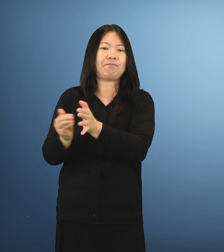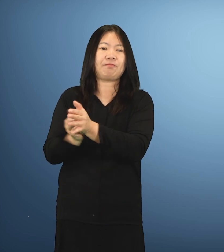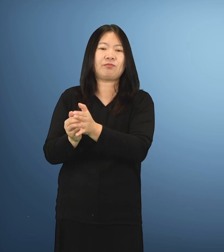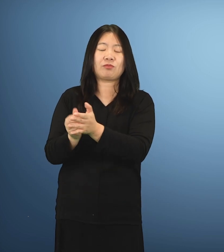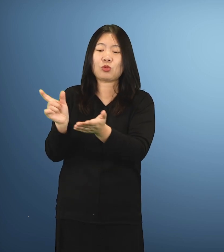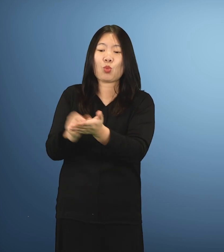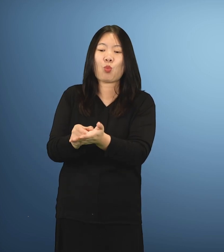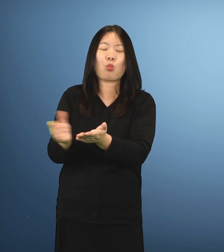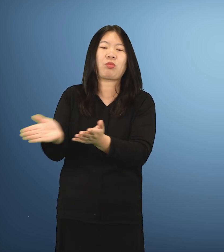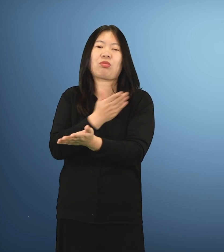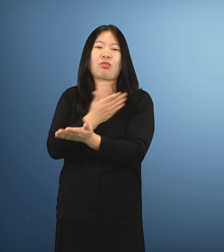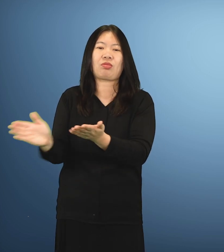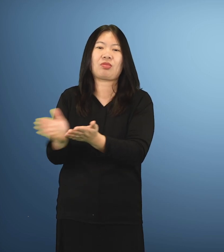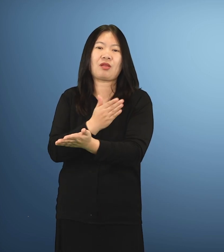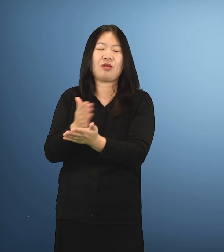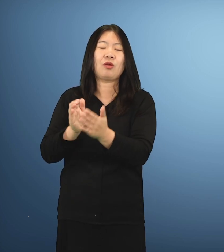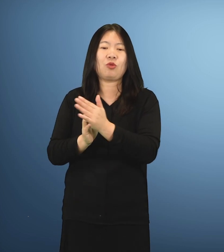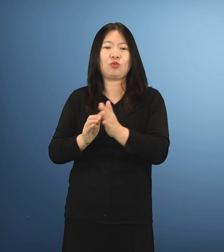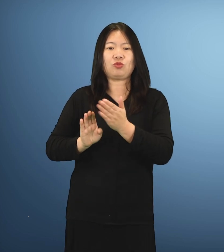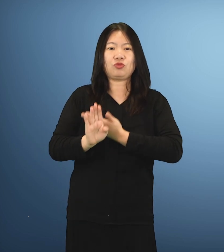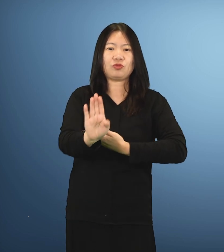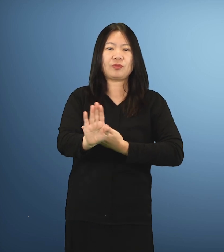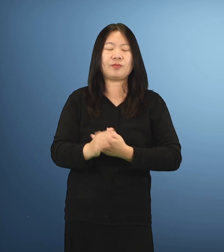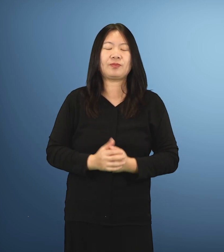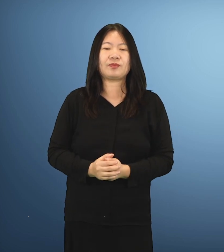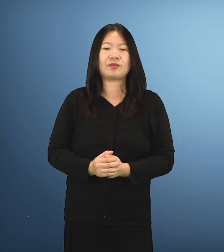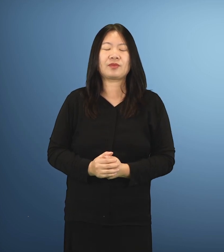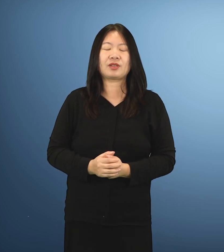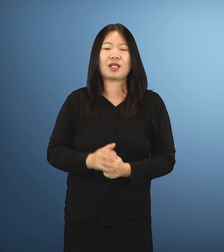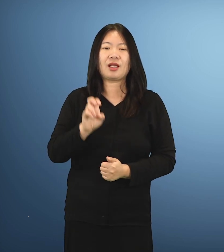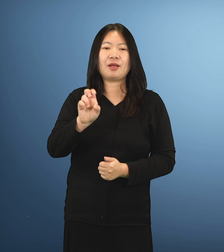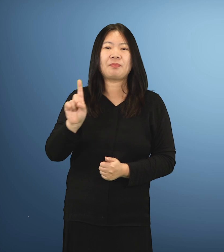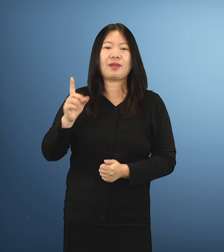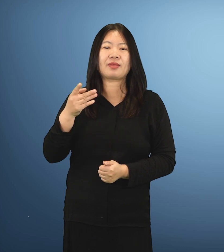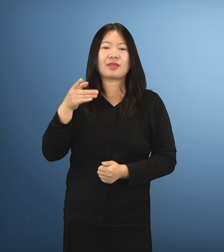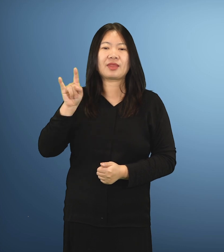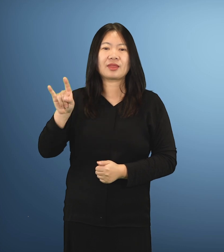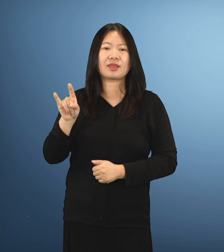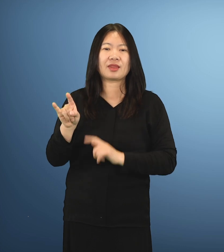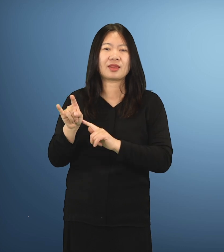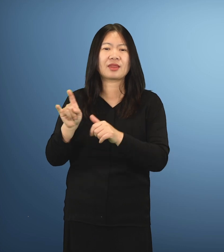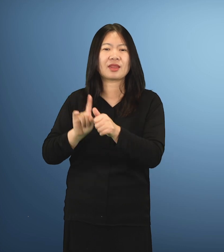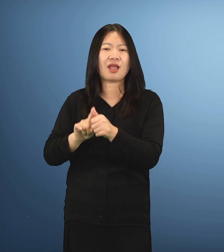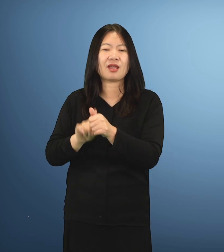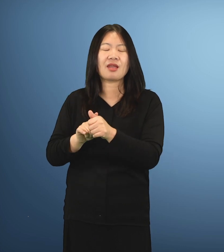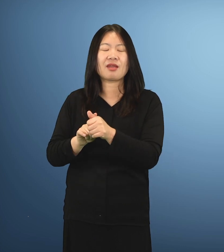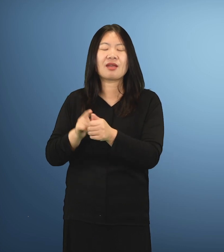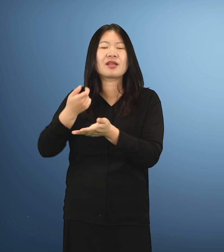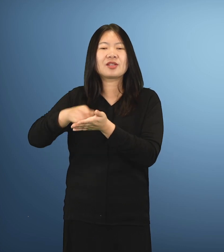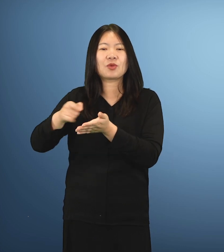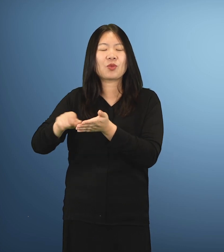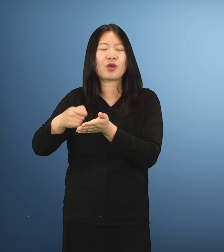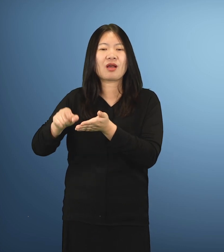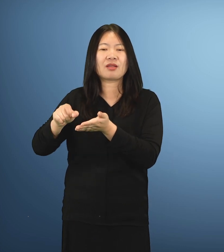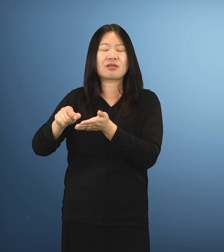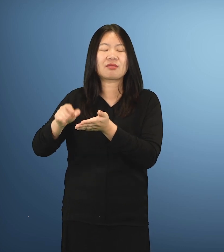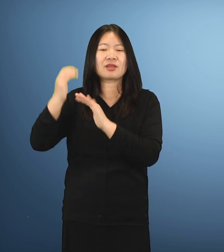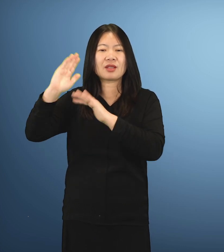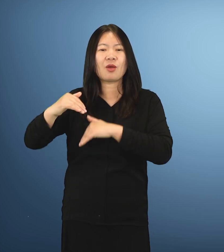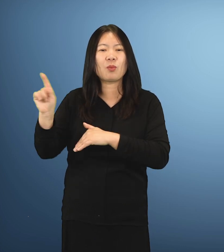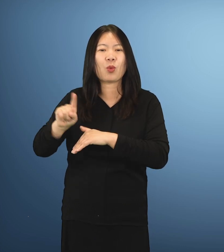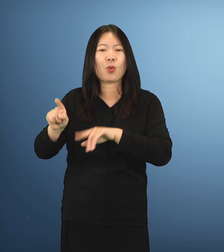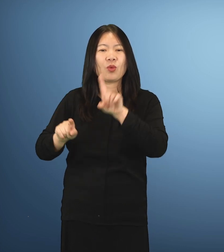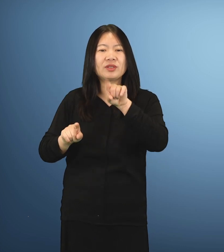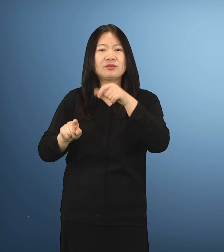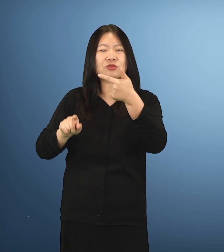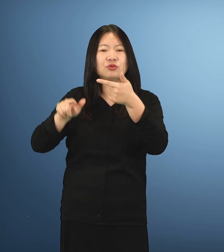기록하지 않아요. 그리고 마태는 뭘 기록하냐 하면